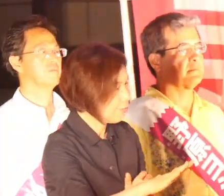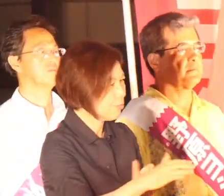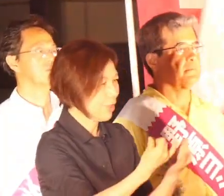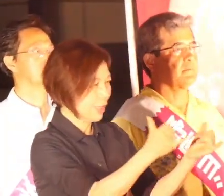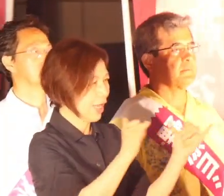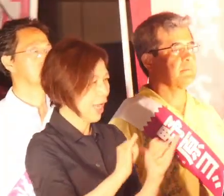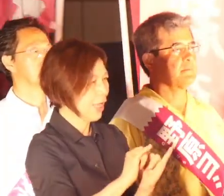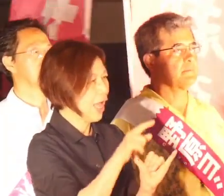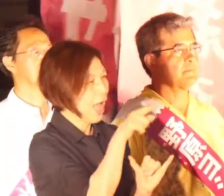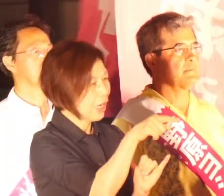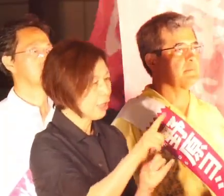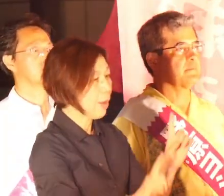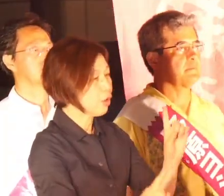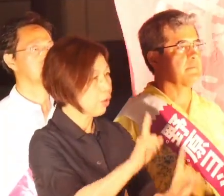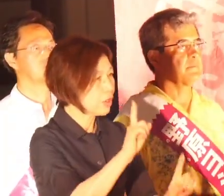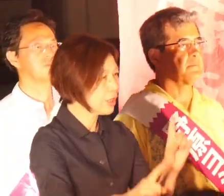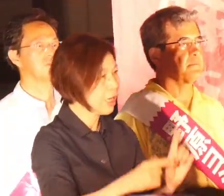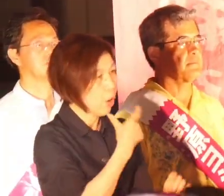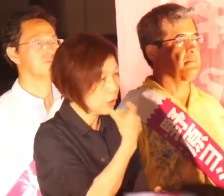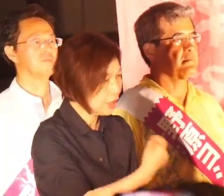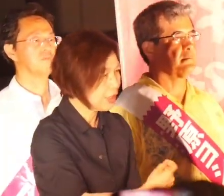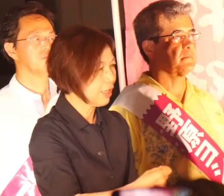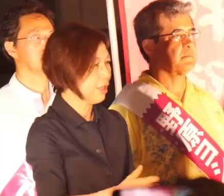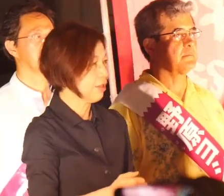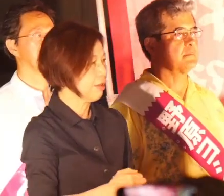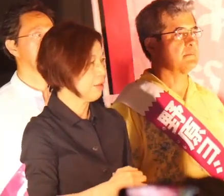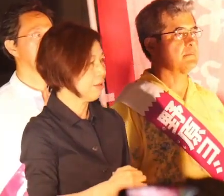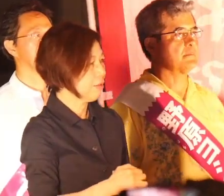会、あなたはどっちの社会が欲しい。